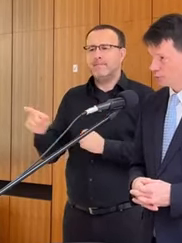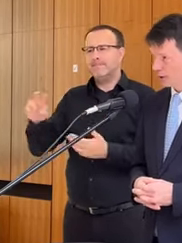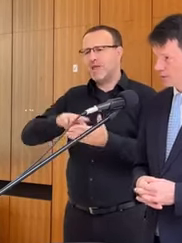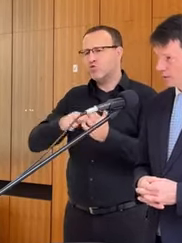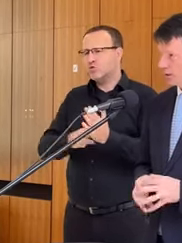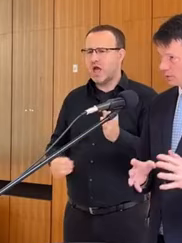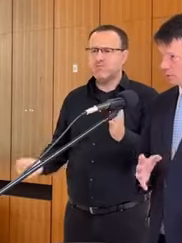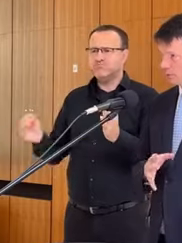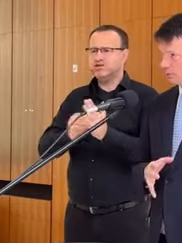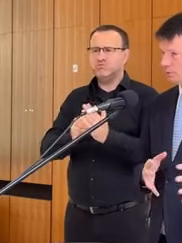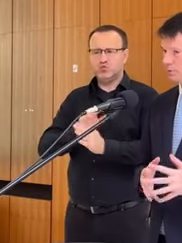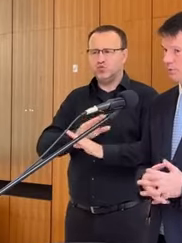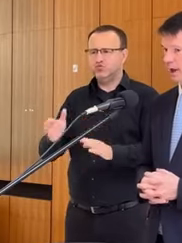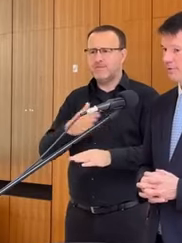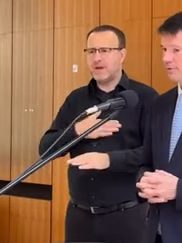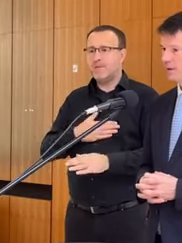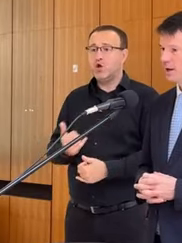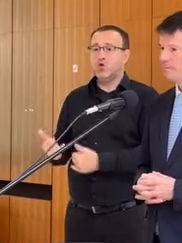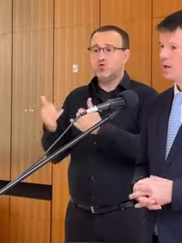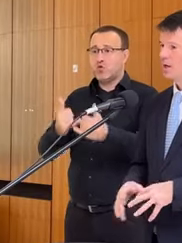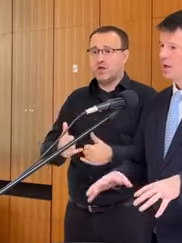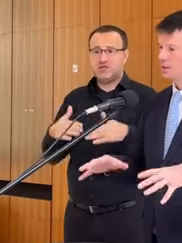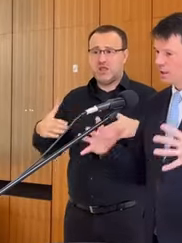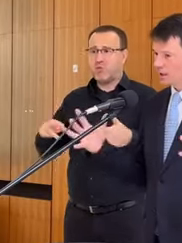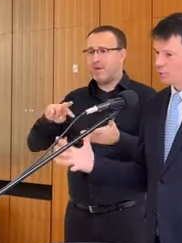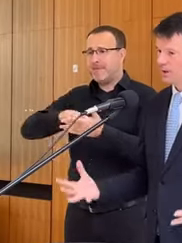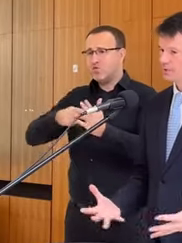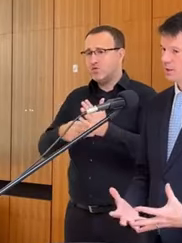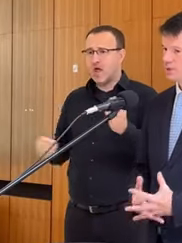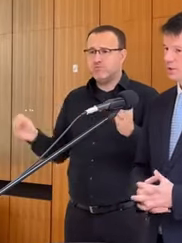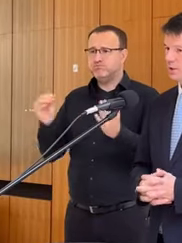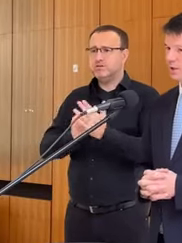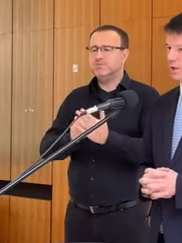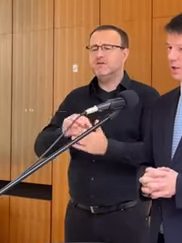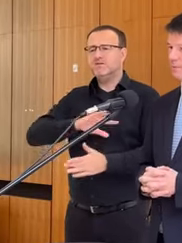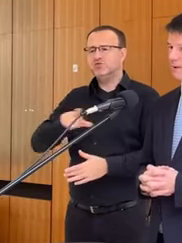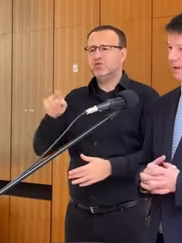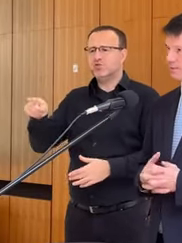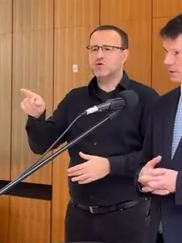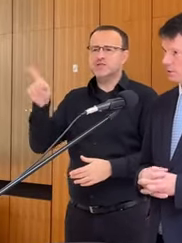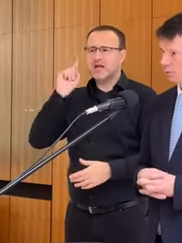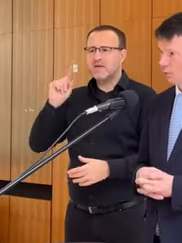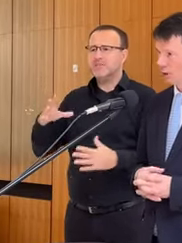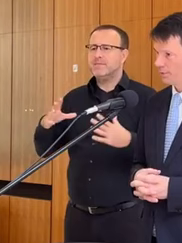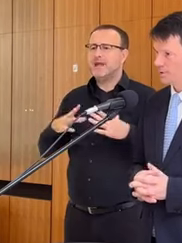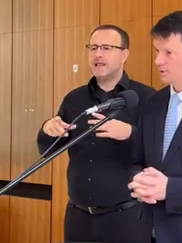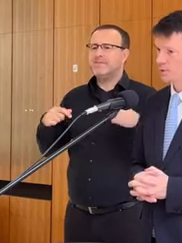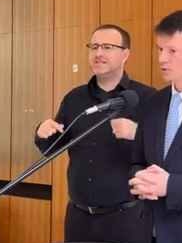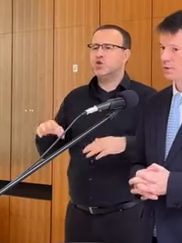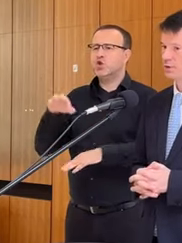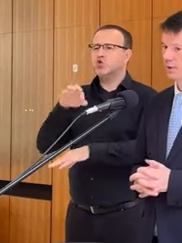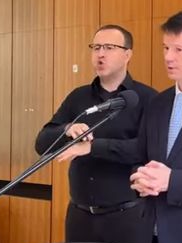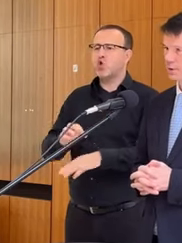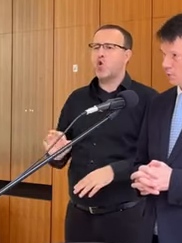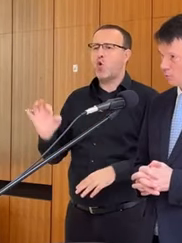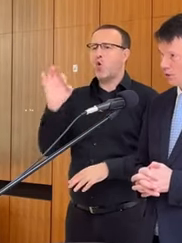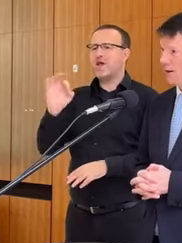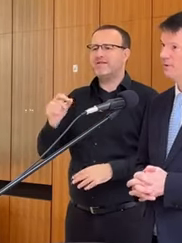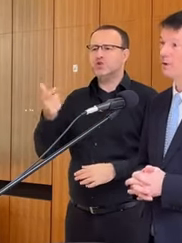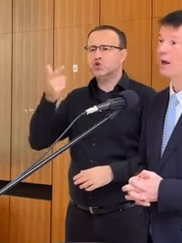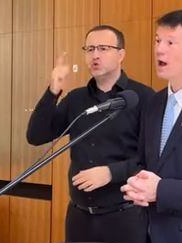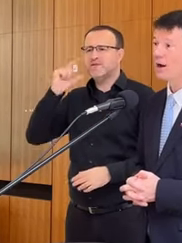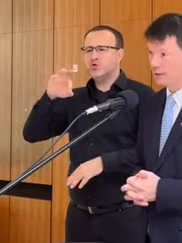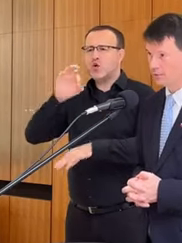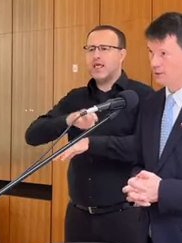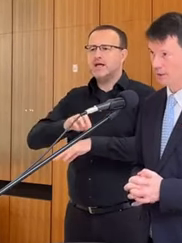metodika, ktorá doteraz nebola správená. Celé to má na starosti pán prezident doktor Oravec zo Slovenskej lekárskej komory